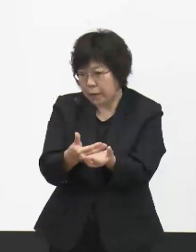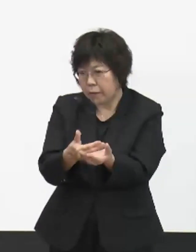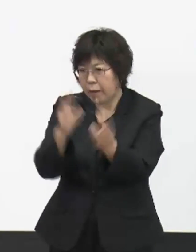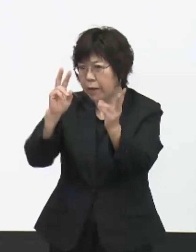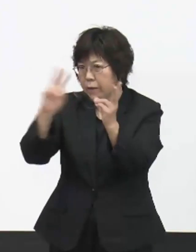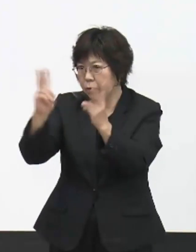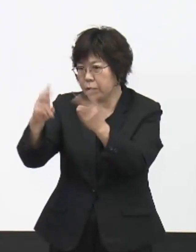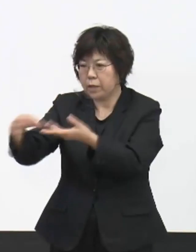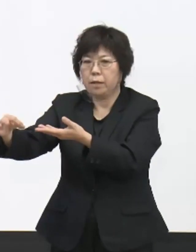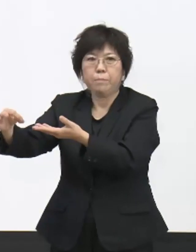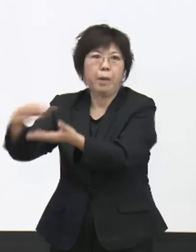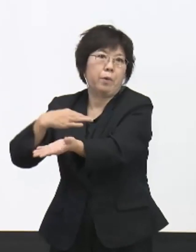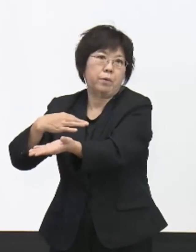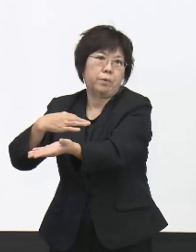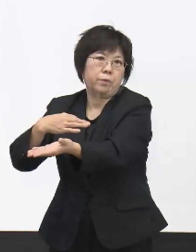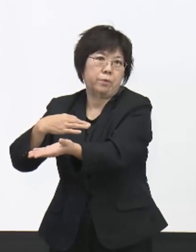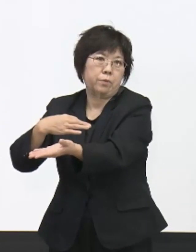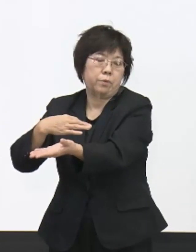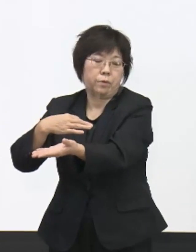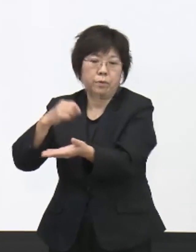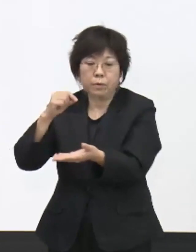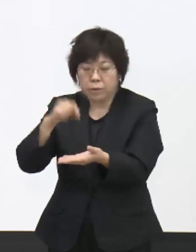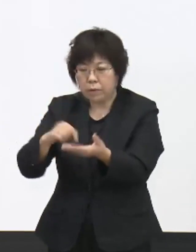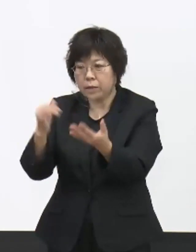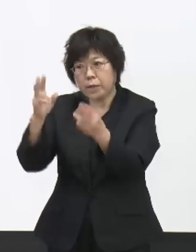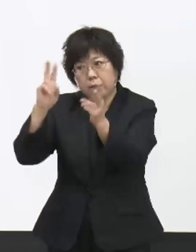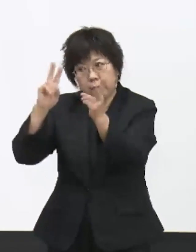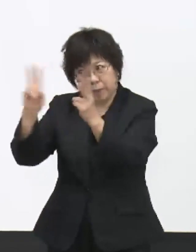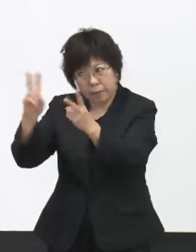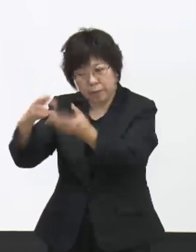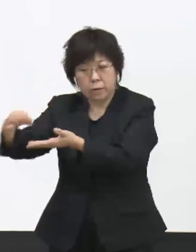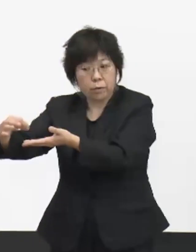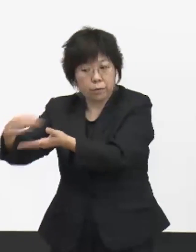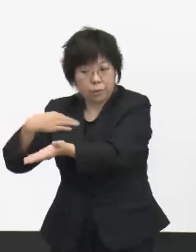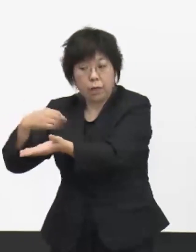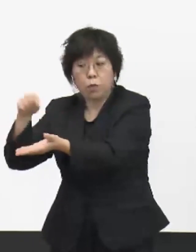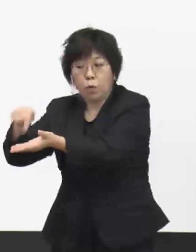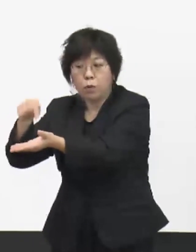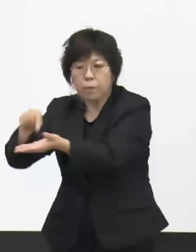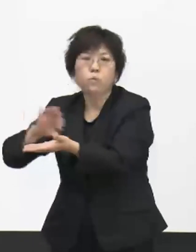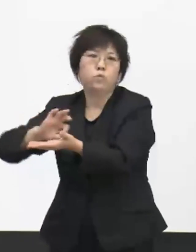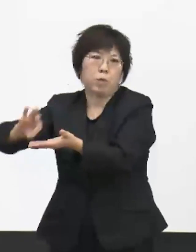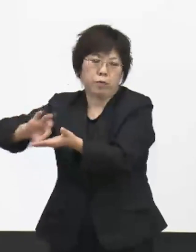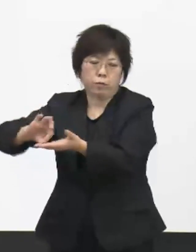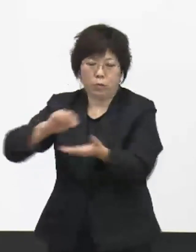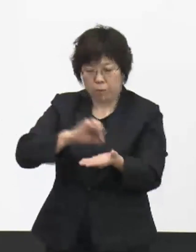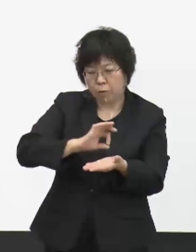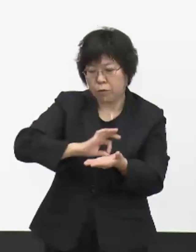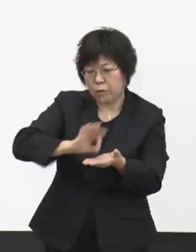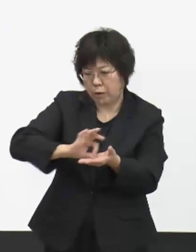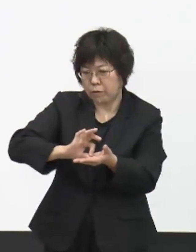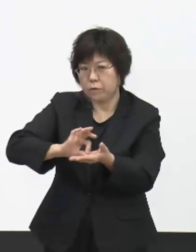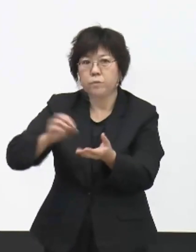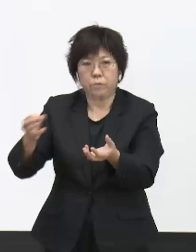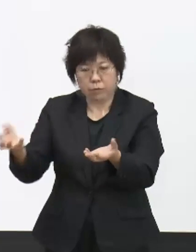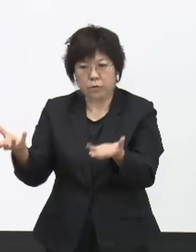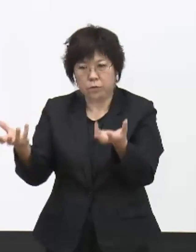されたバイオガスが民間事業所により発電され、その燃料